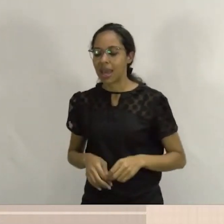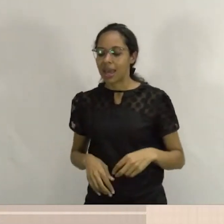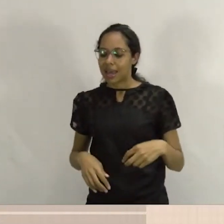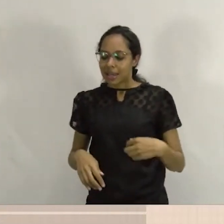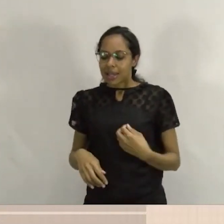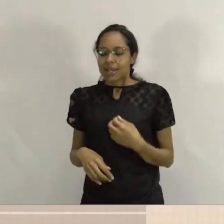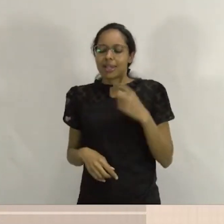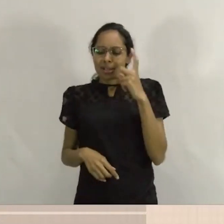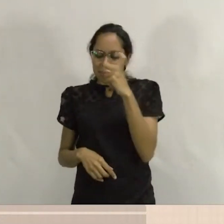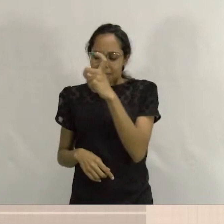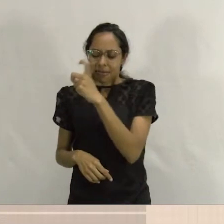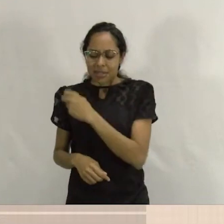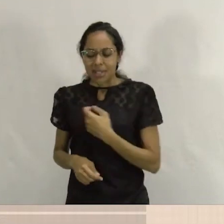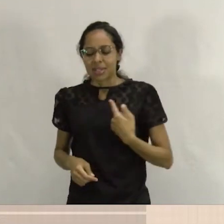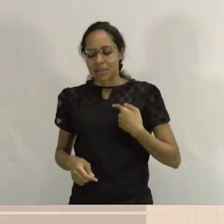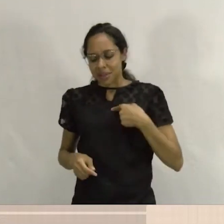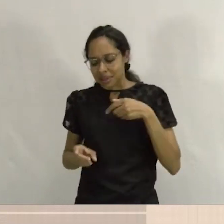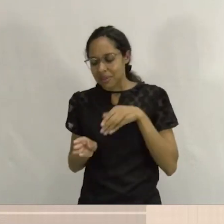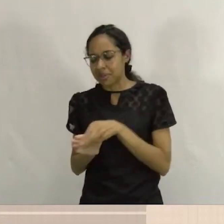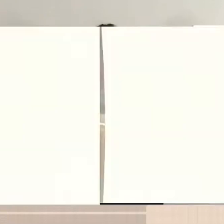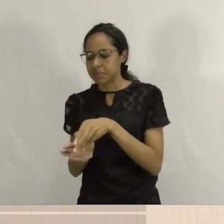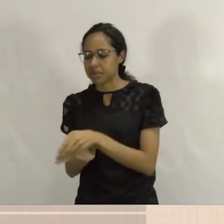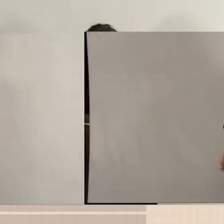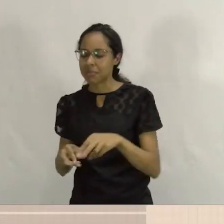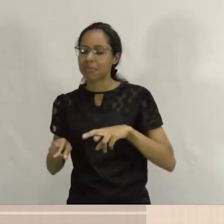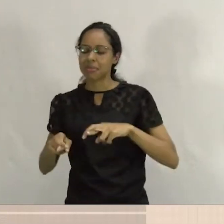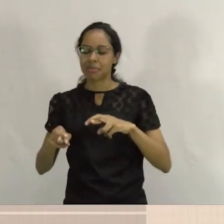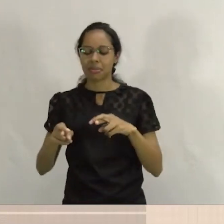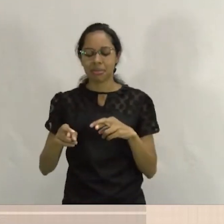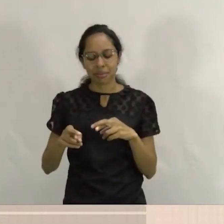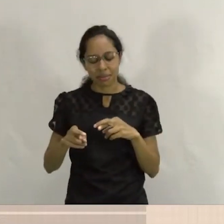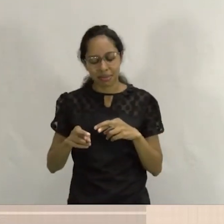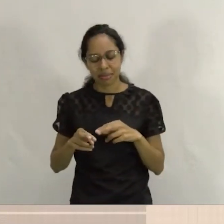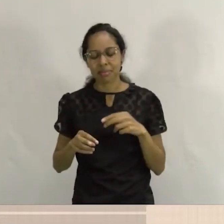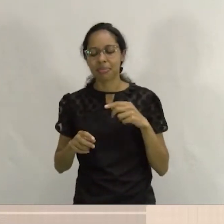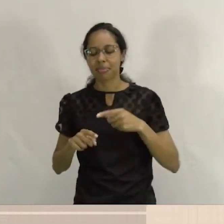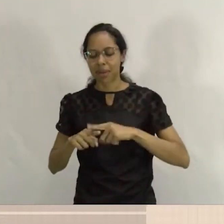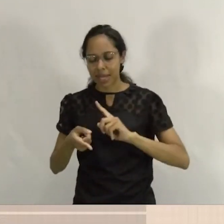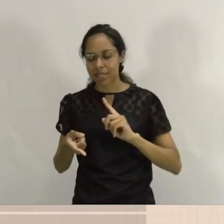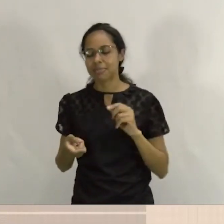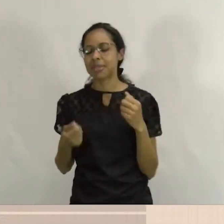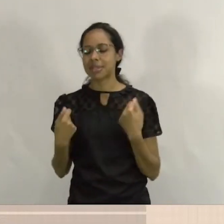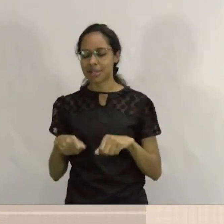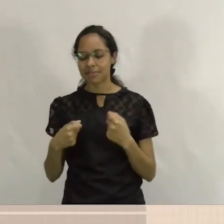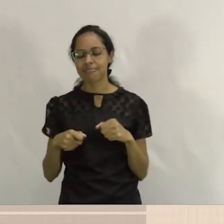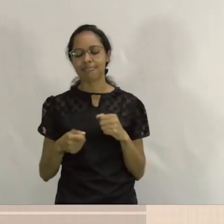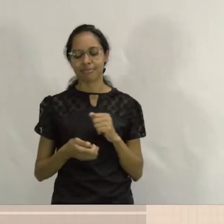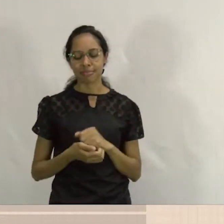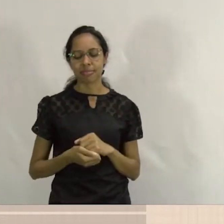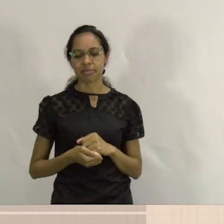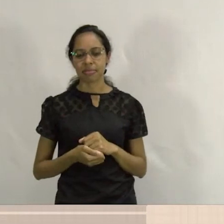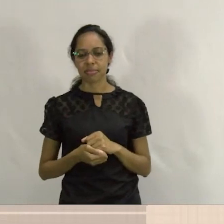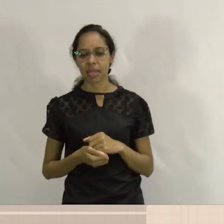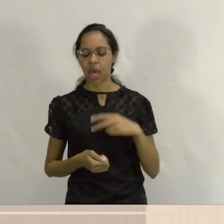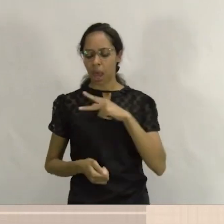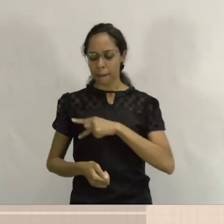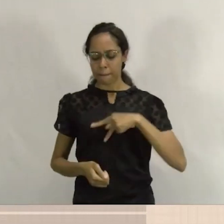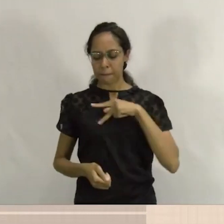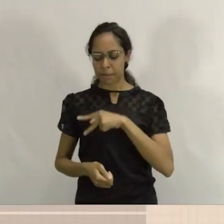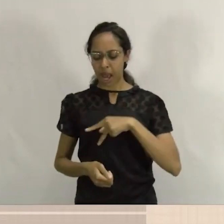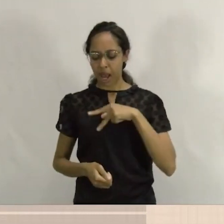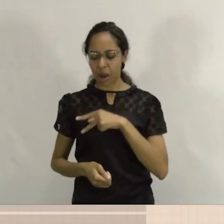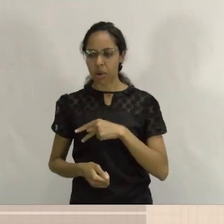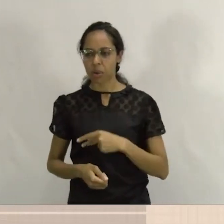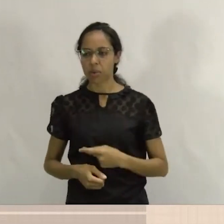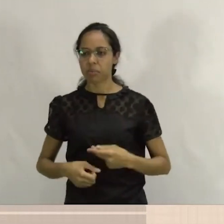admoestação. Eu estou sendo ousado, eu estou me arriscando. Paulo não era político, Paulo não